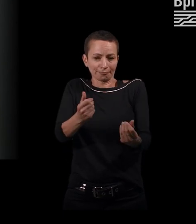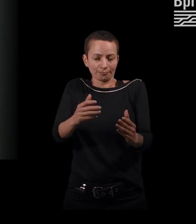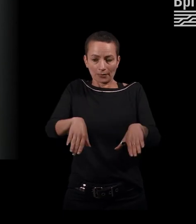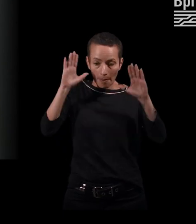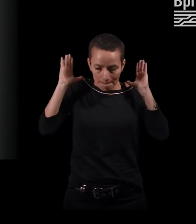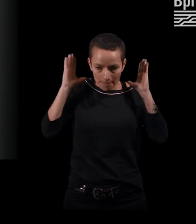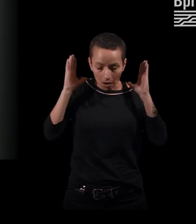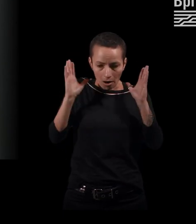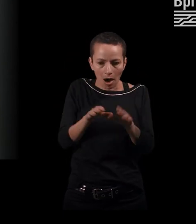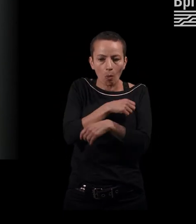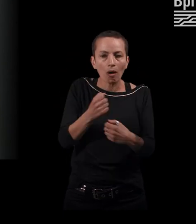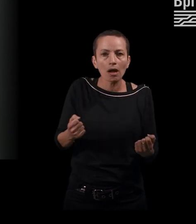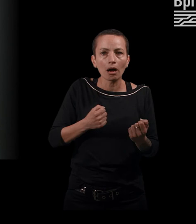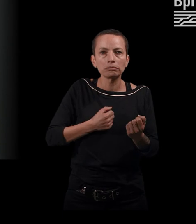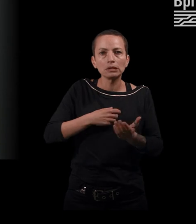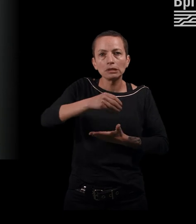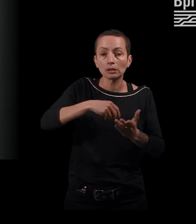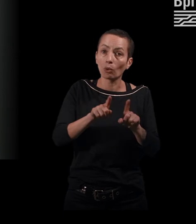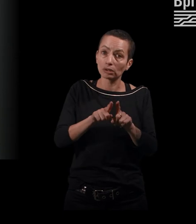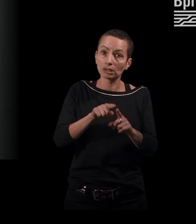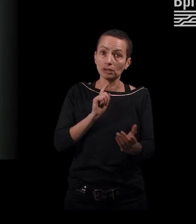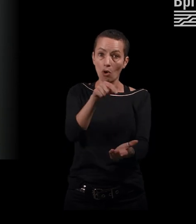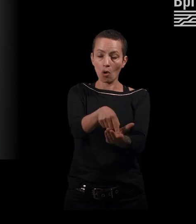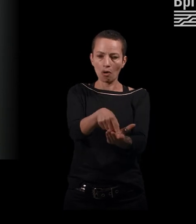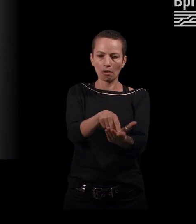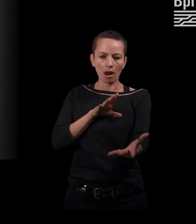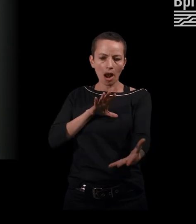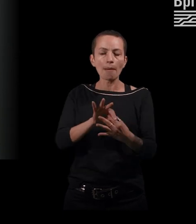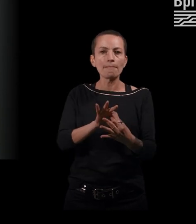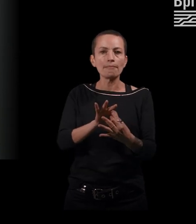vouloir l'écrire, et ça me permet de me l'approprier aussi et d'y être